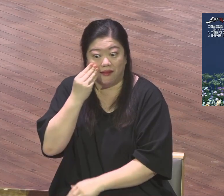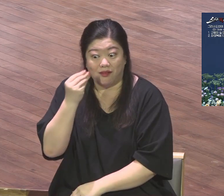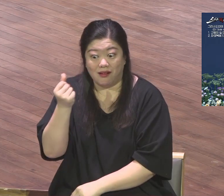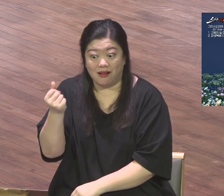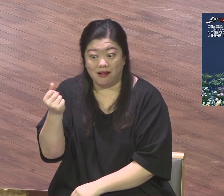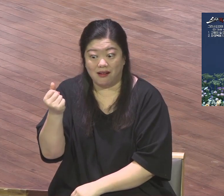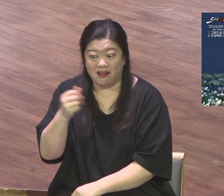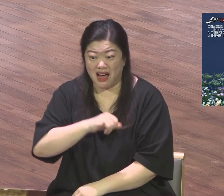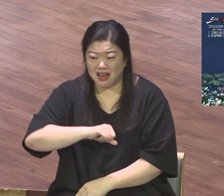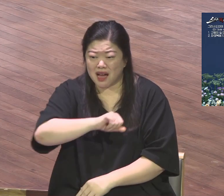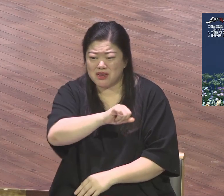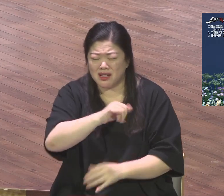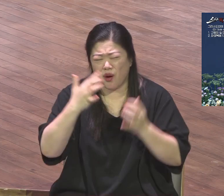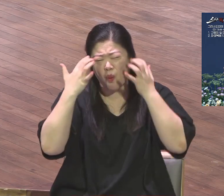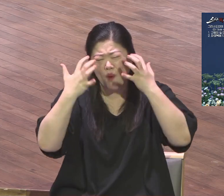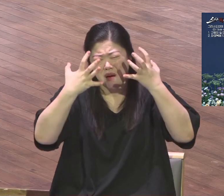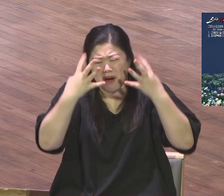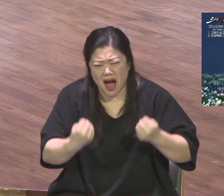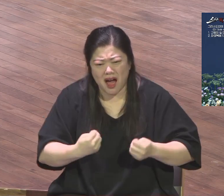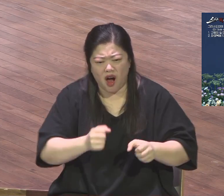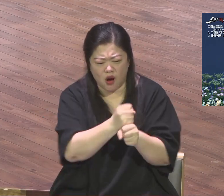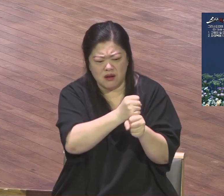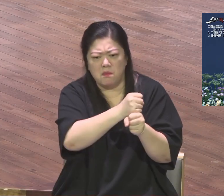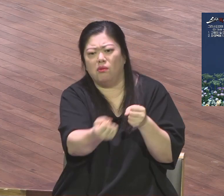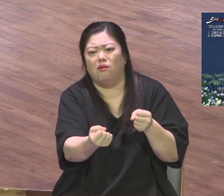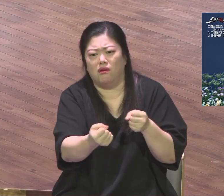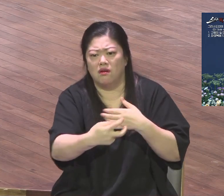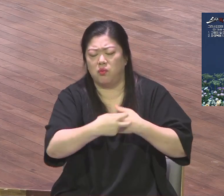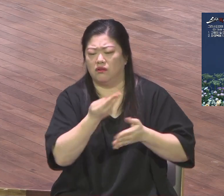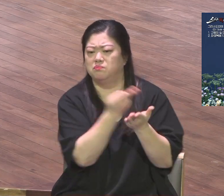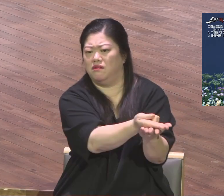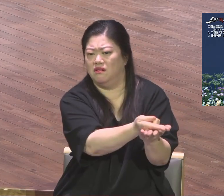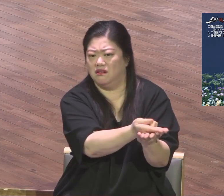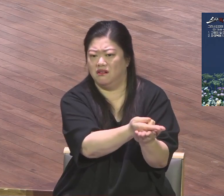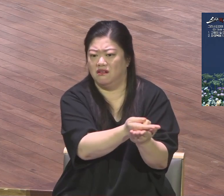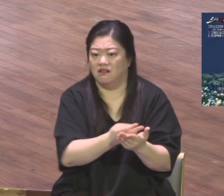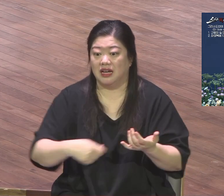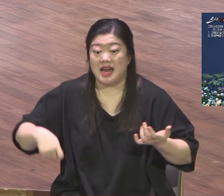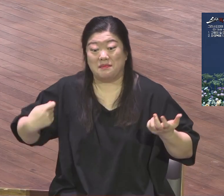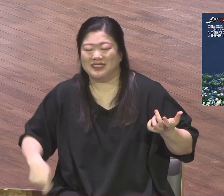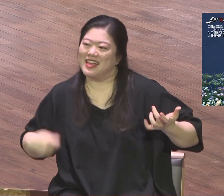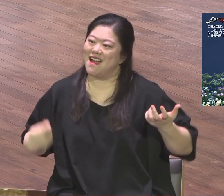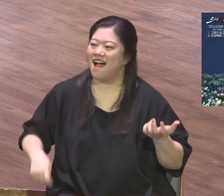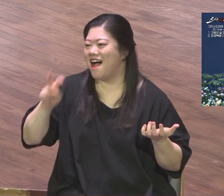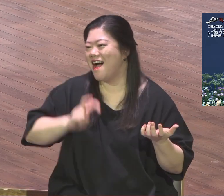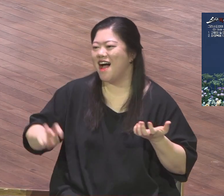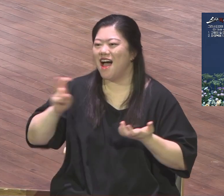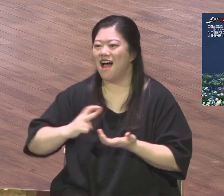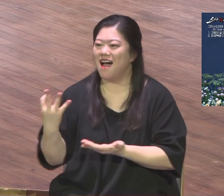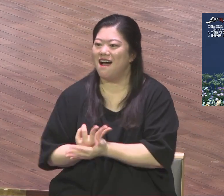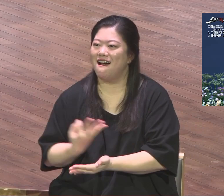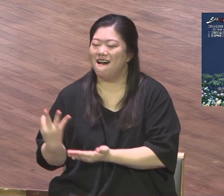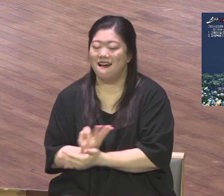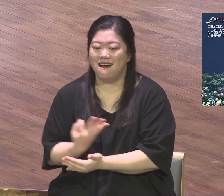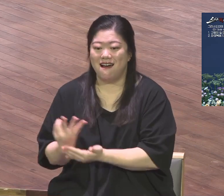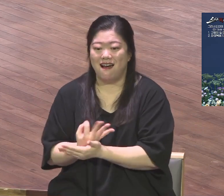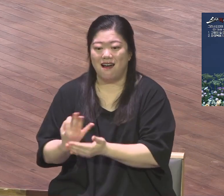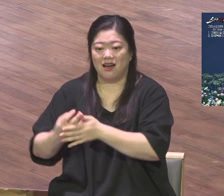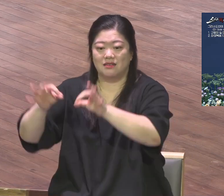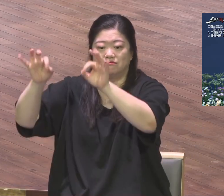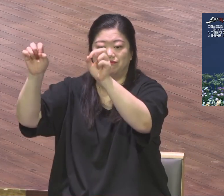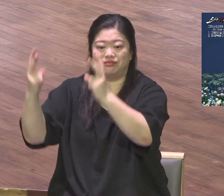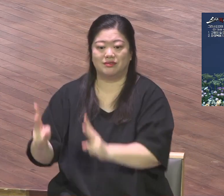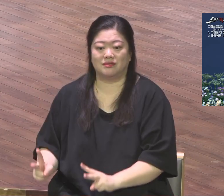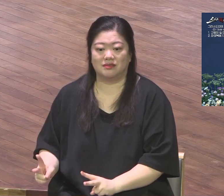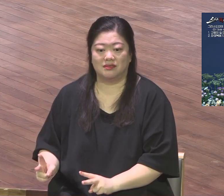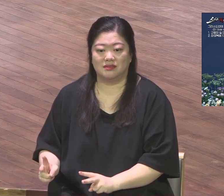하니까 엄청나게 부자가 돼가지고 인기 연예인이 돼가지고 잘 살게 된 거예요. 이게 이제 이 개미와